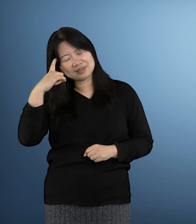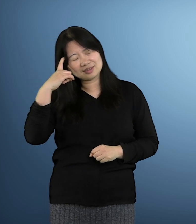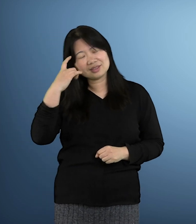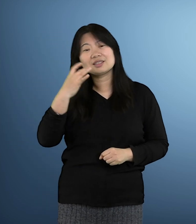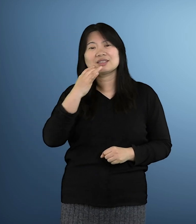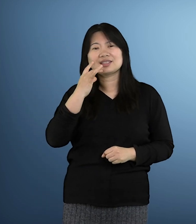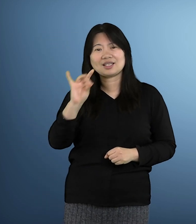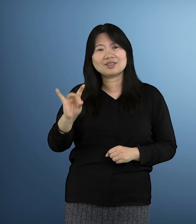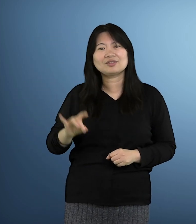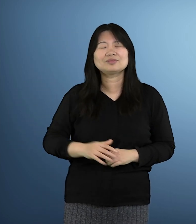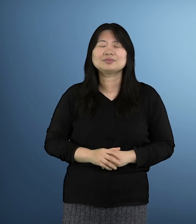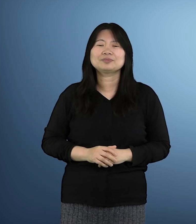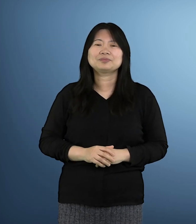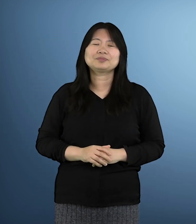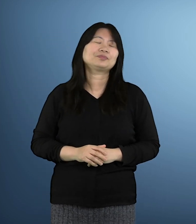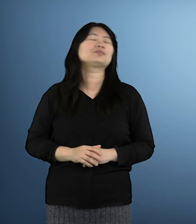있었겠죠.